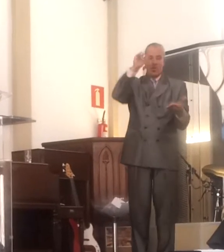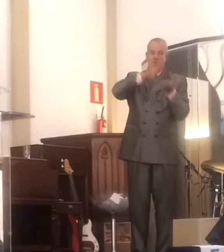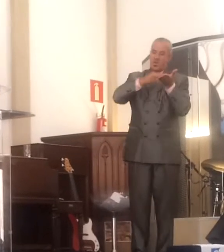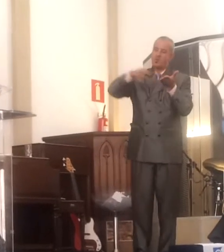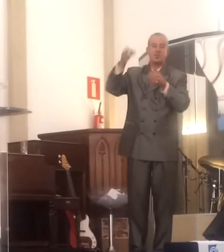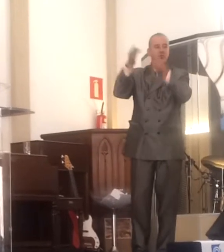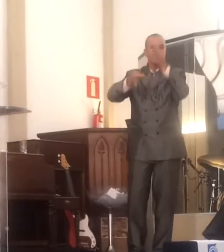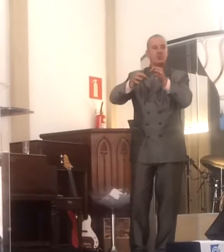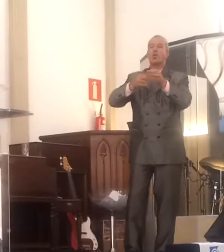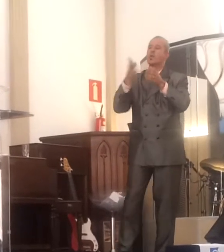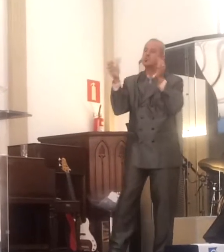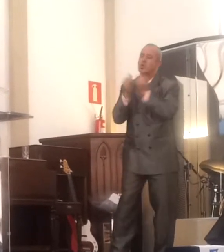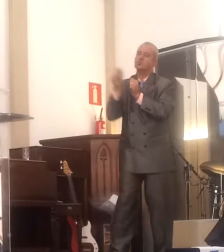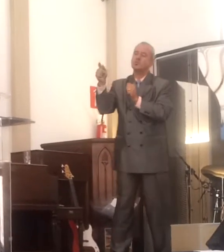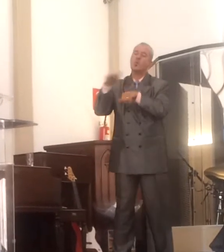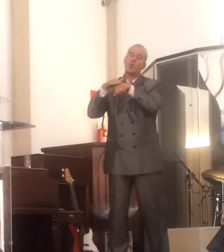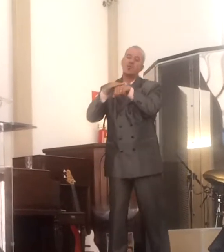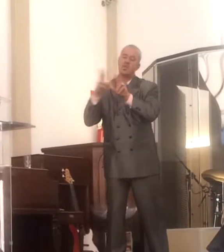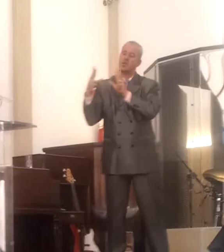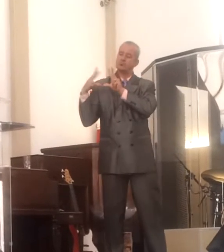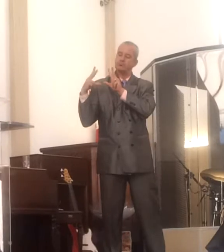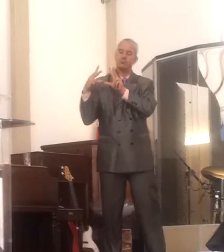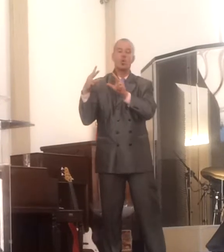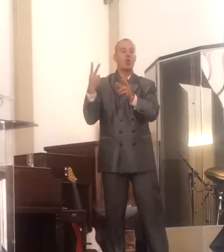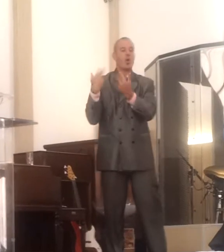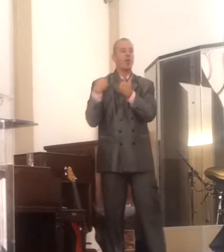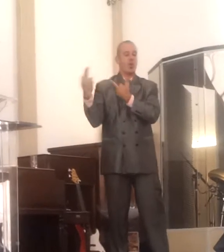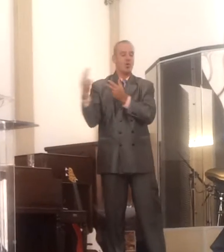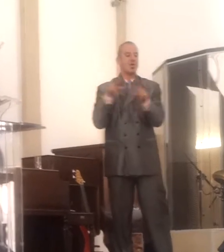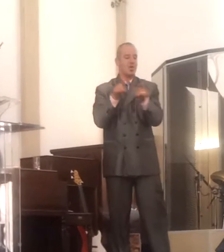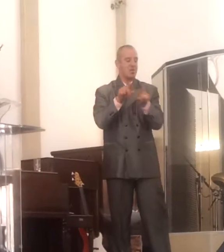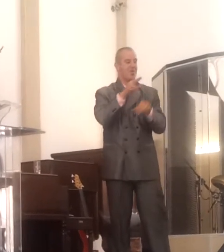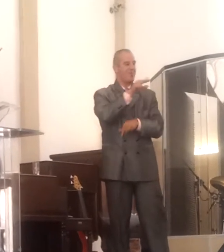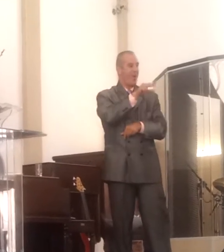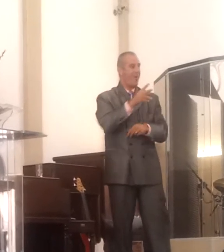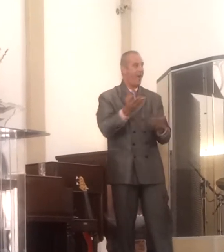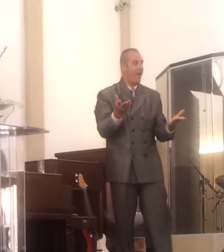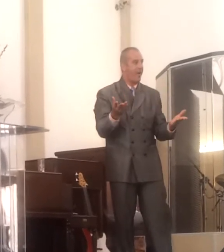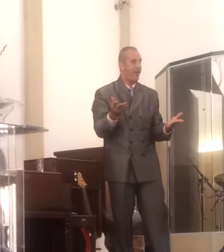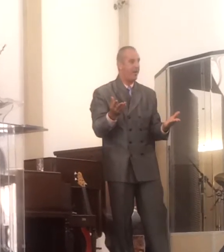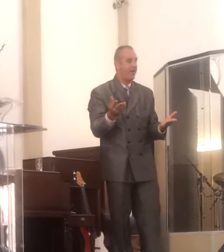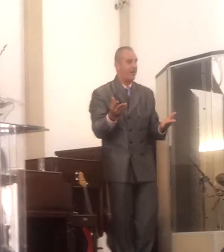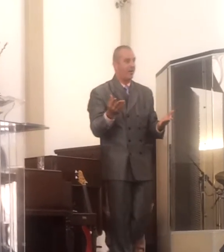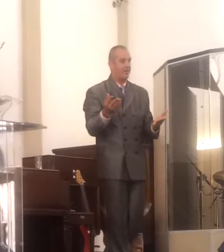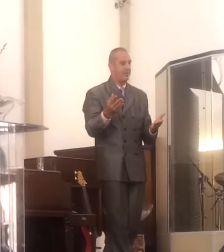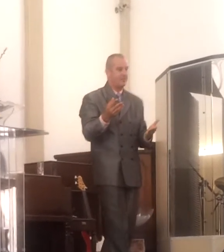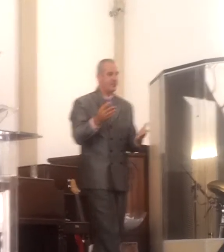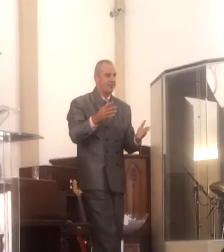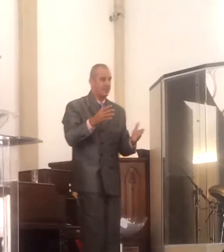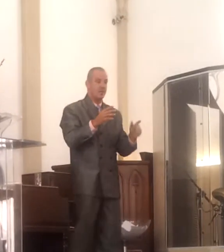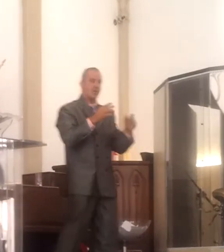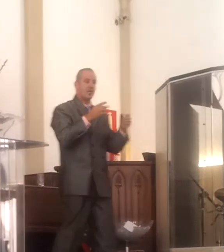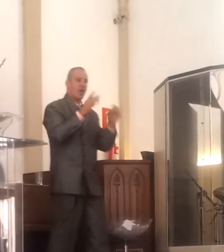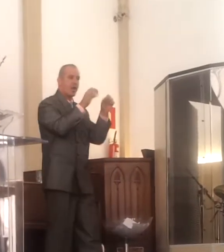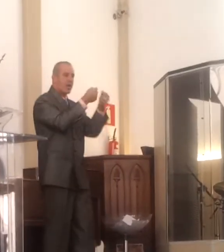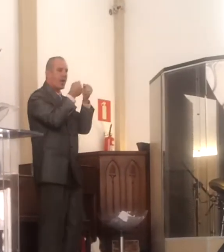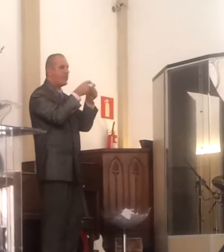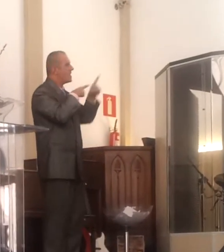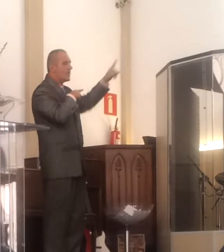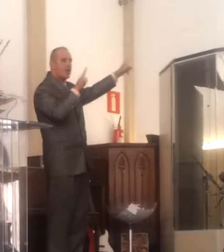da palavra de Deus? Algum tempo entramos numa cela aqui no Ceresp, em Gameleira, numa